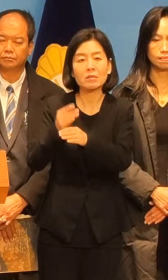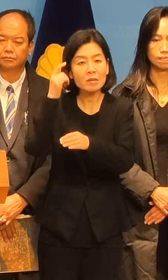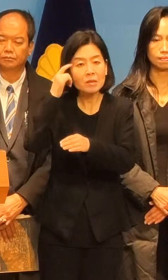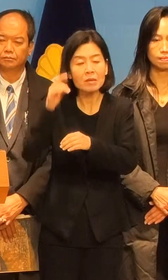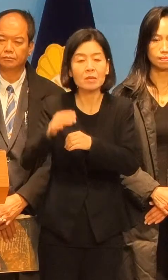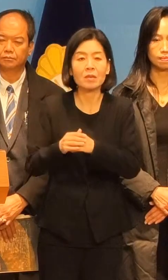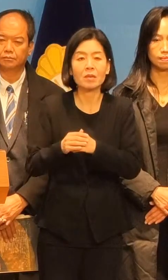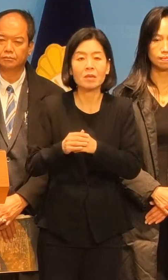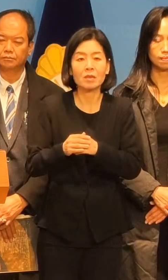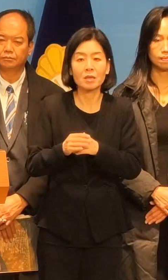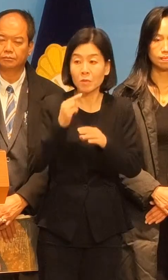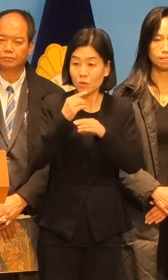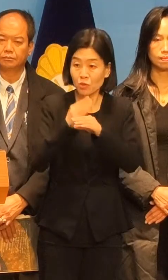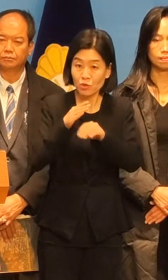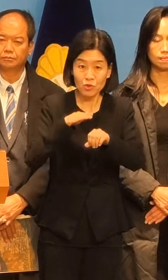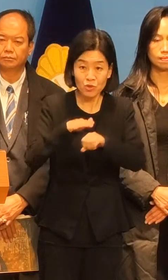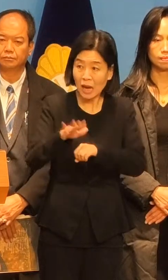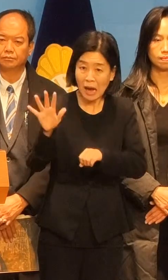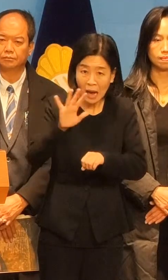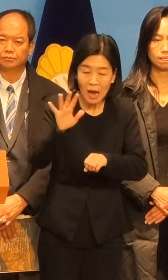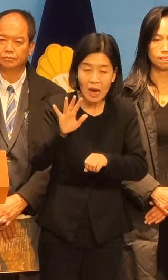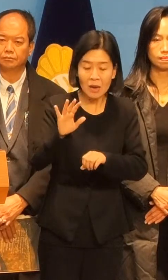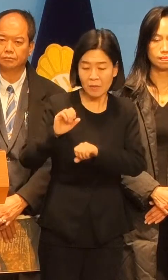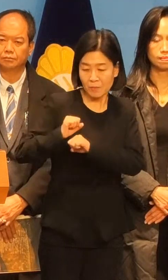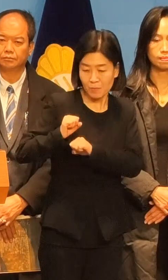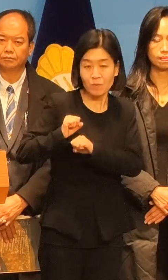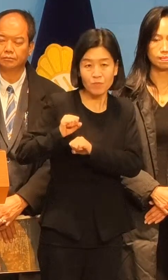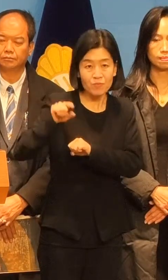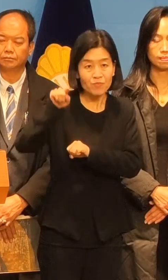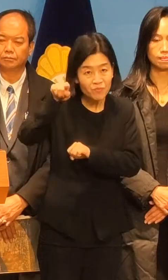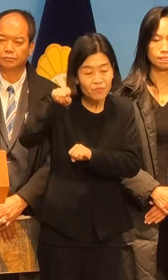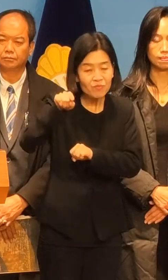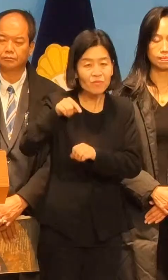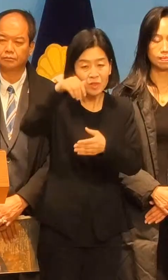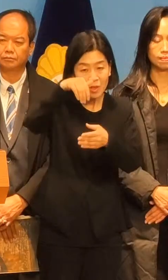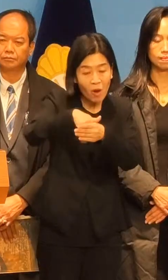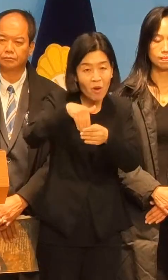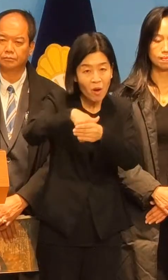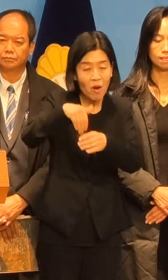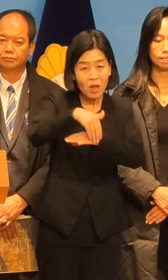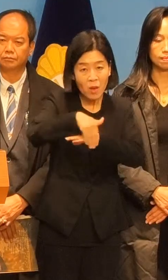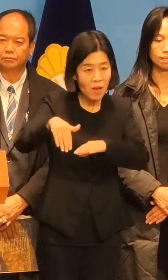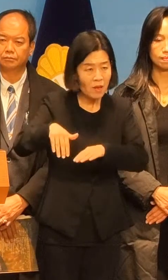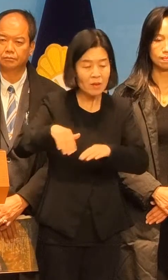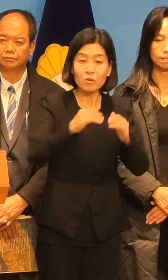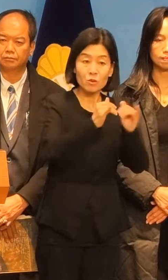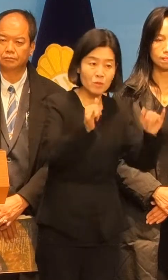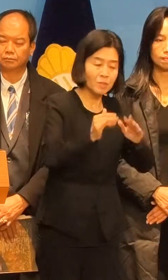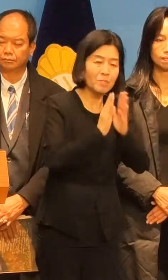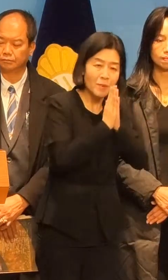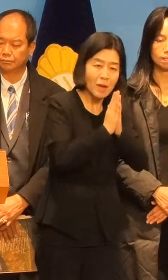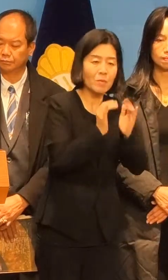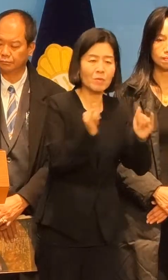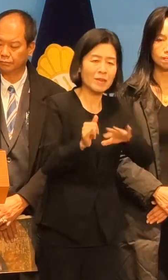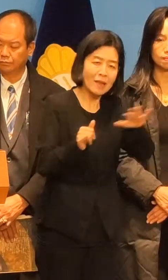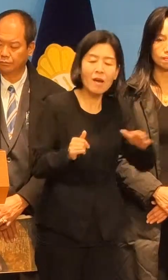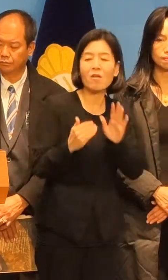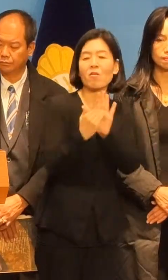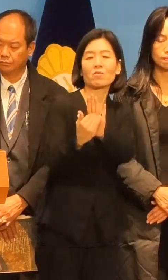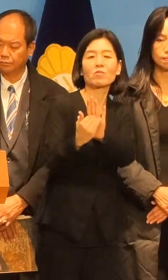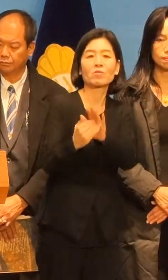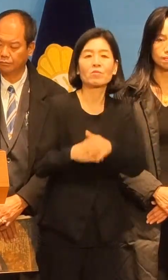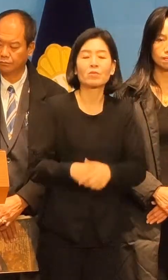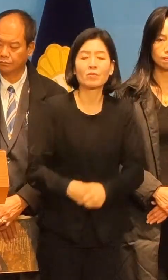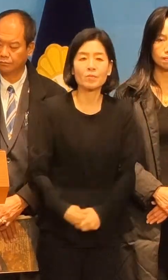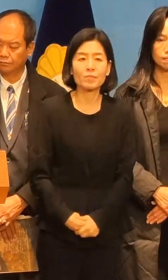않고 자유롭지 않은 미얀마 군부가 기획하는 선거는 저희 미얀마 국민 모두가 거부합니다.